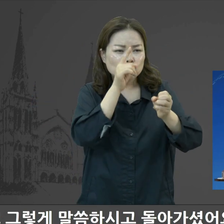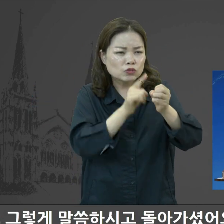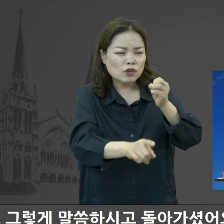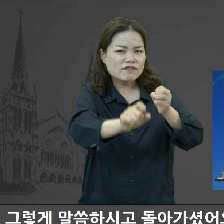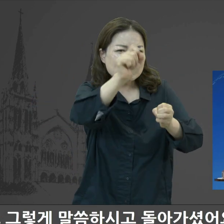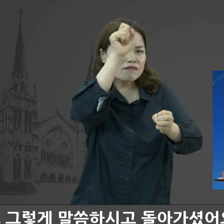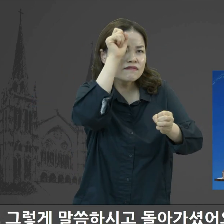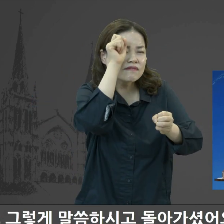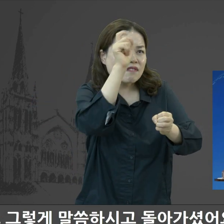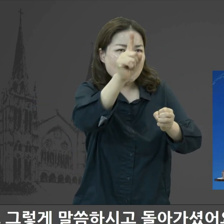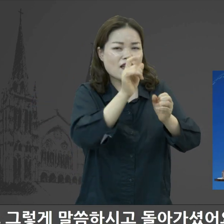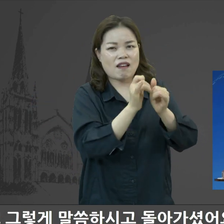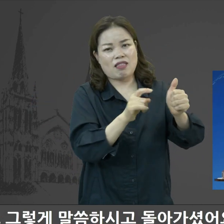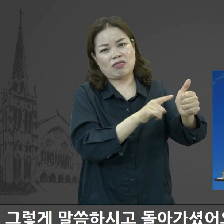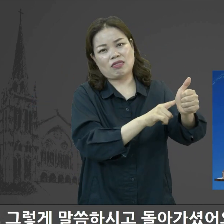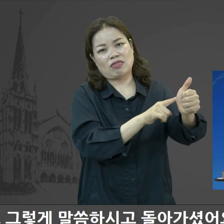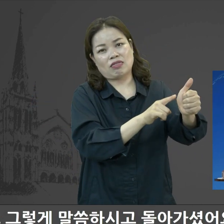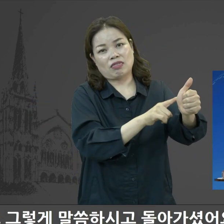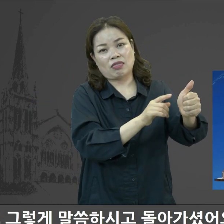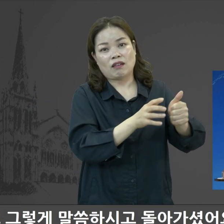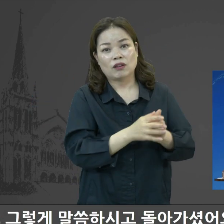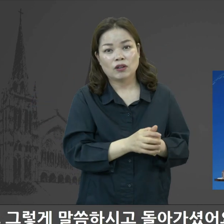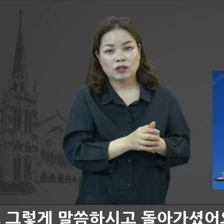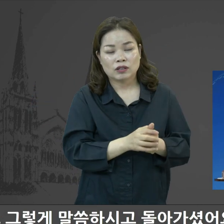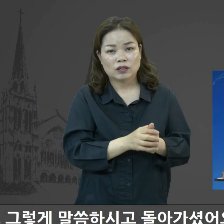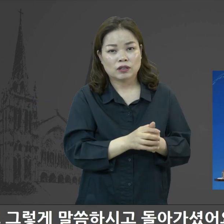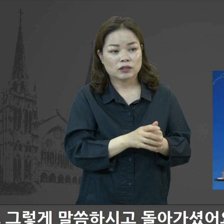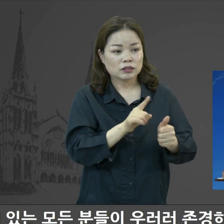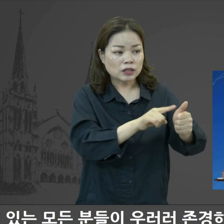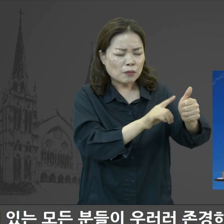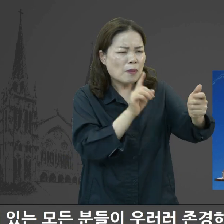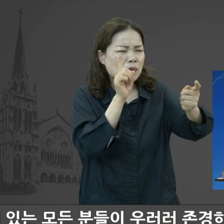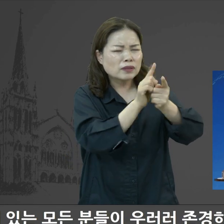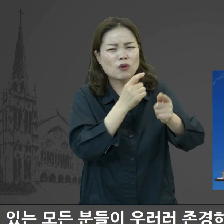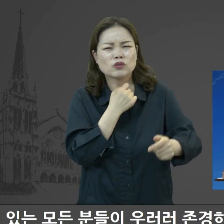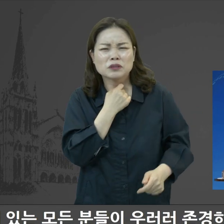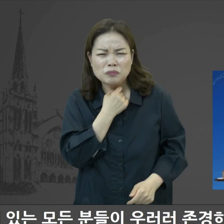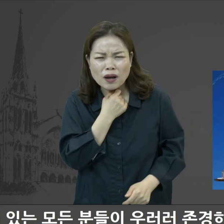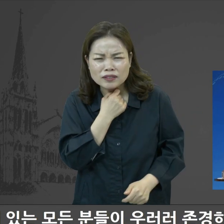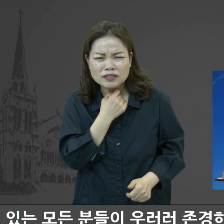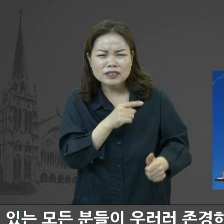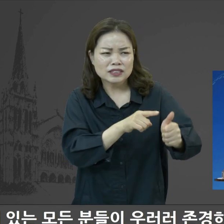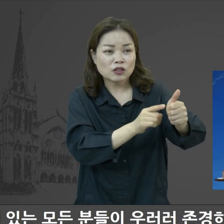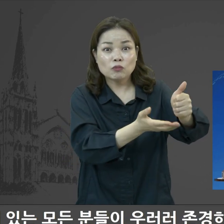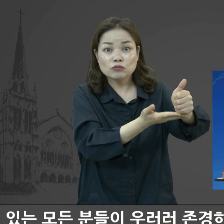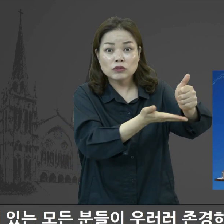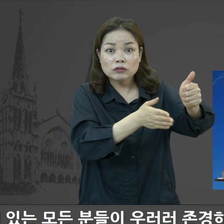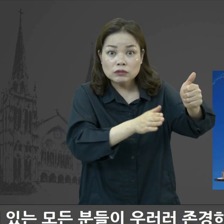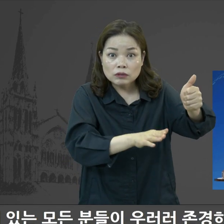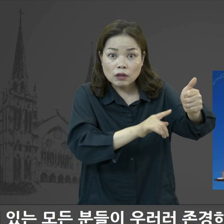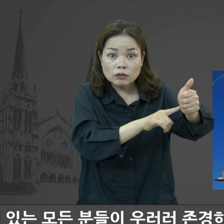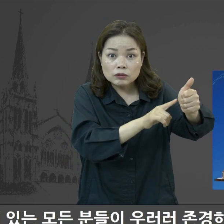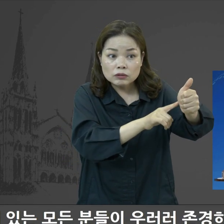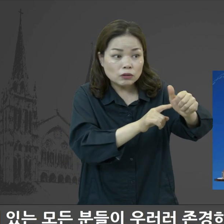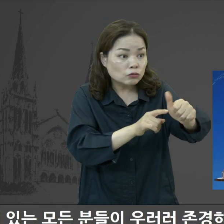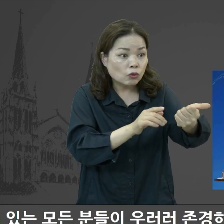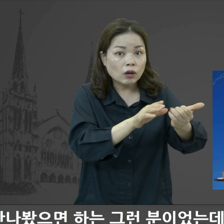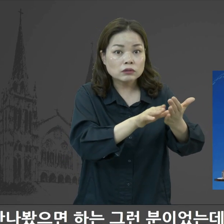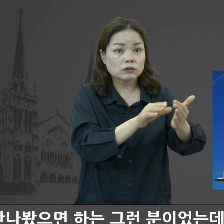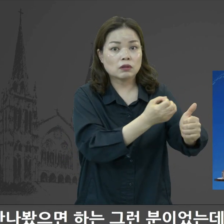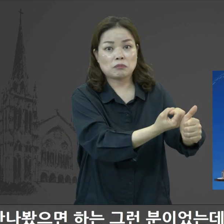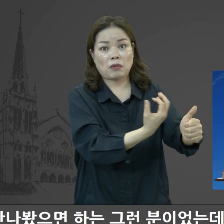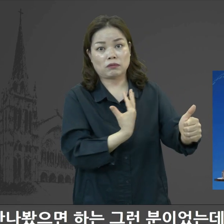모든 분들이 우러러 존경하는 그런 분이었고, 저분 한 번만 만나봤으면 하는 그런 분이었는데 그분 돌아가실 때